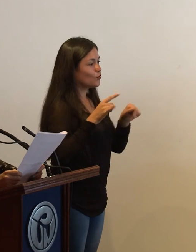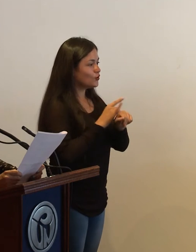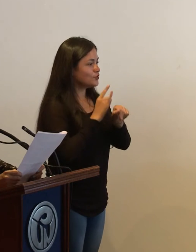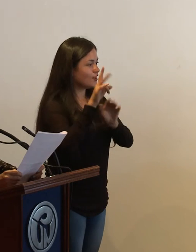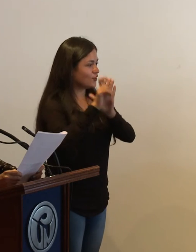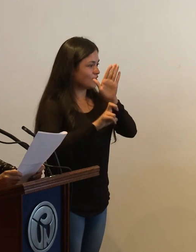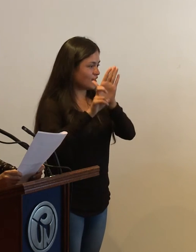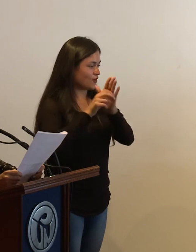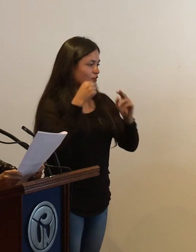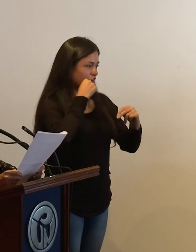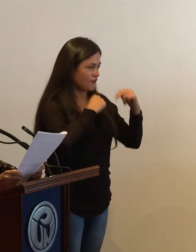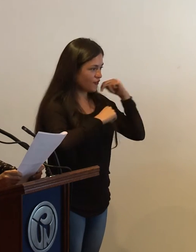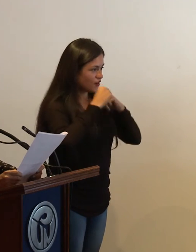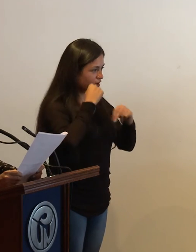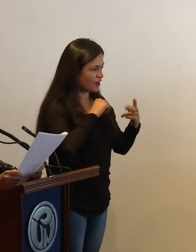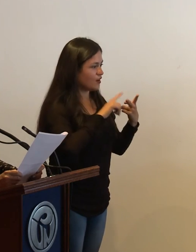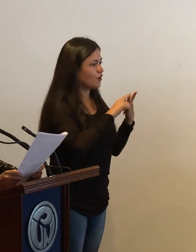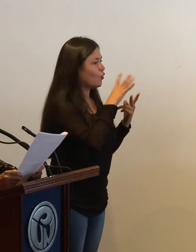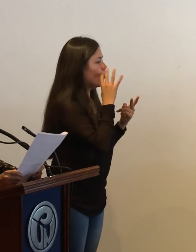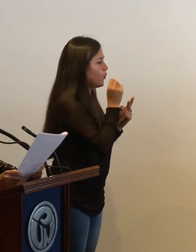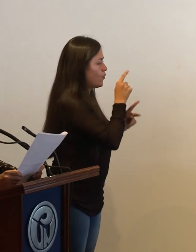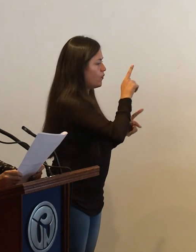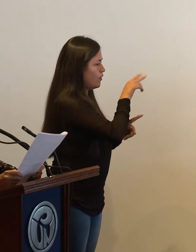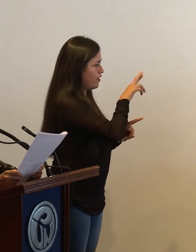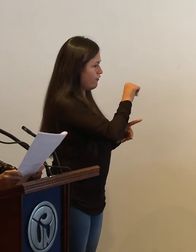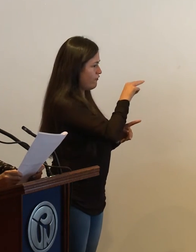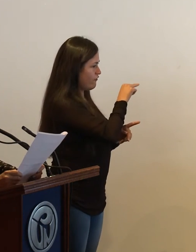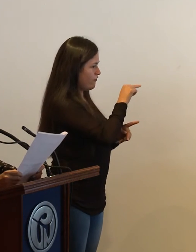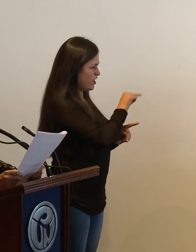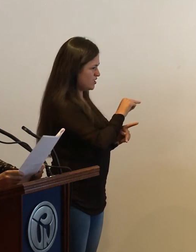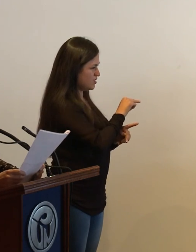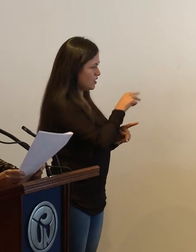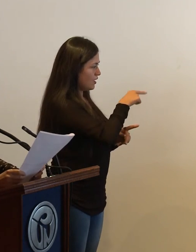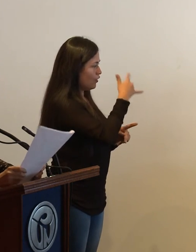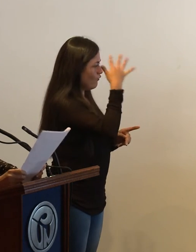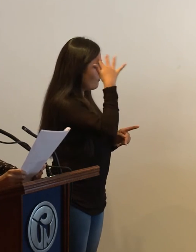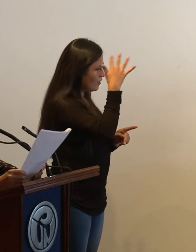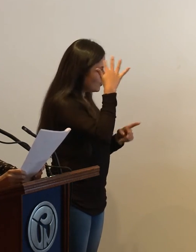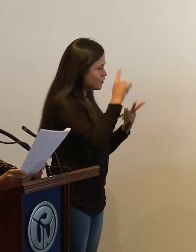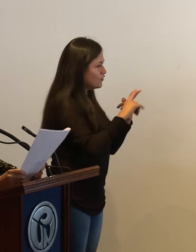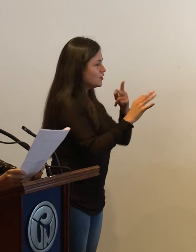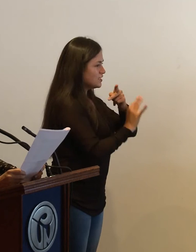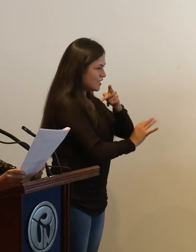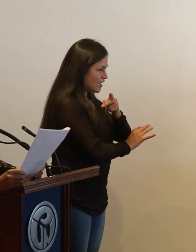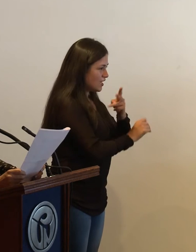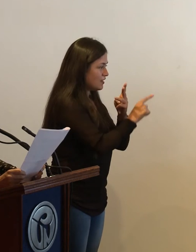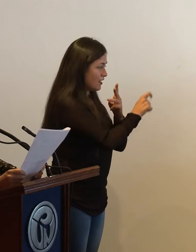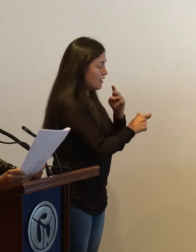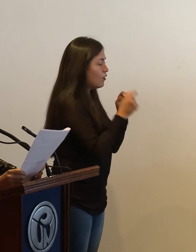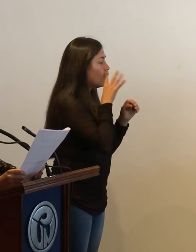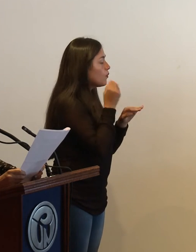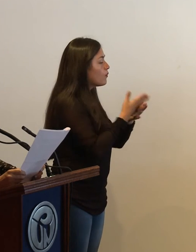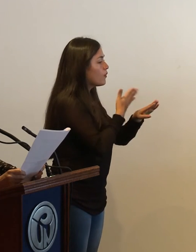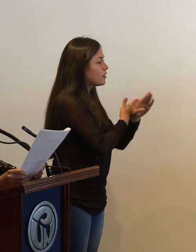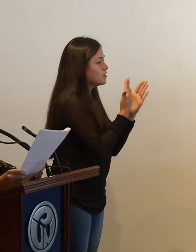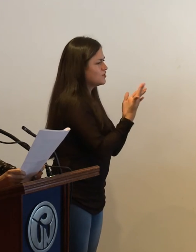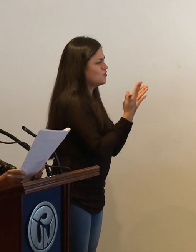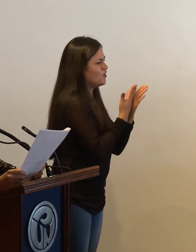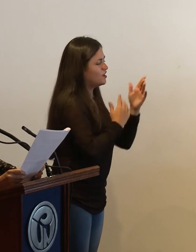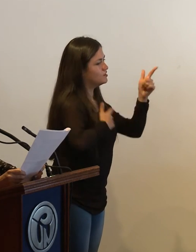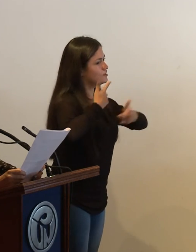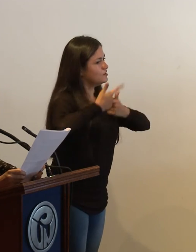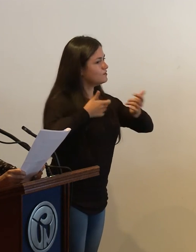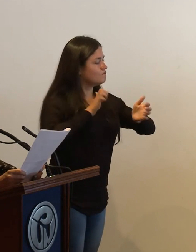Franz Fanon, filósofo, psiquiatra y líder de las luchas contra el racismo,